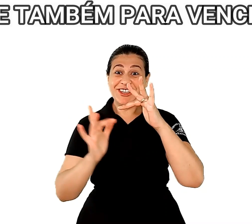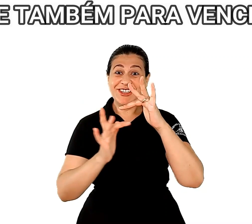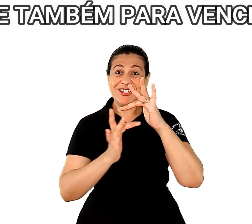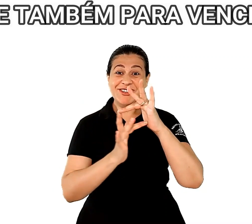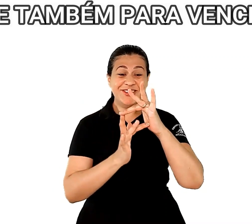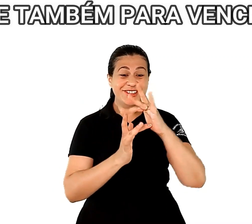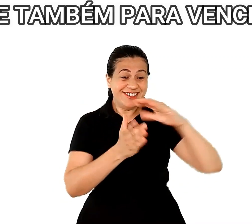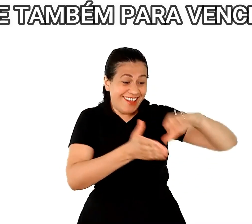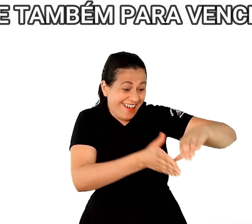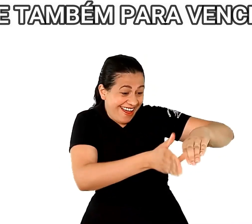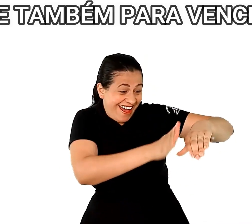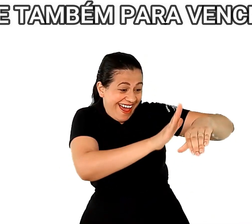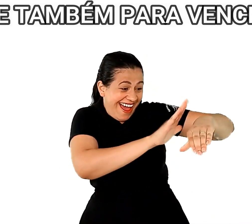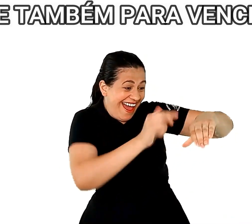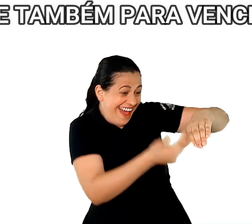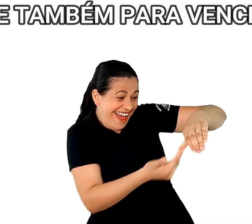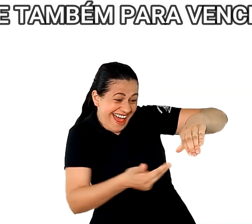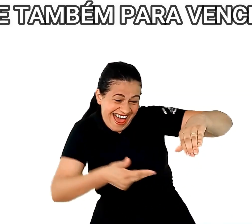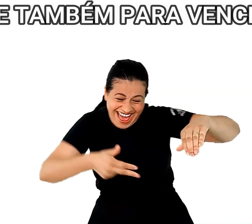também para